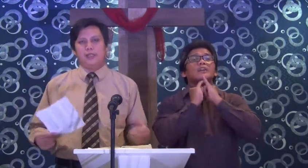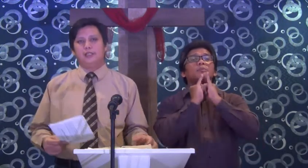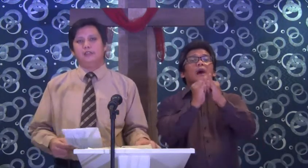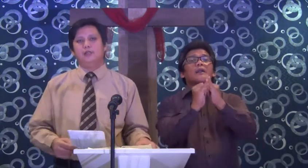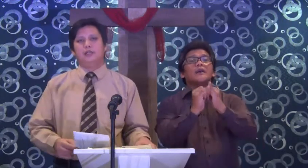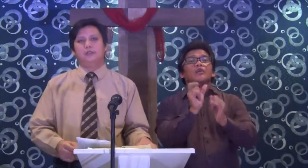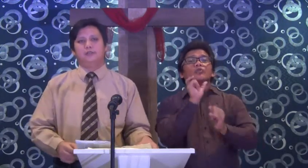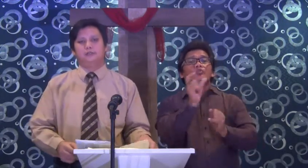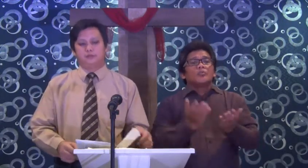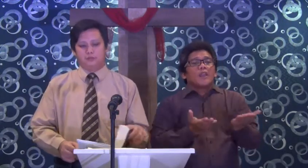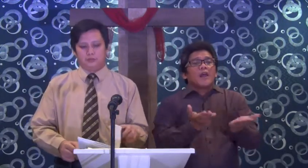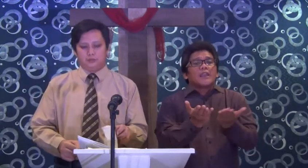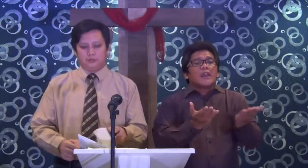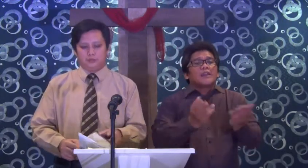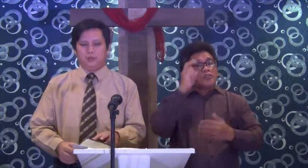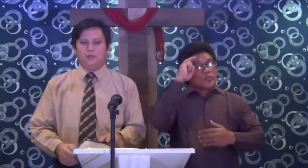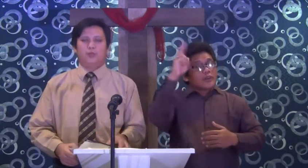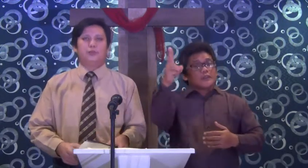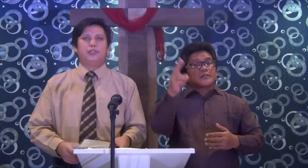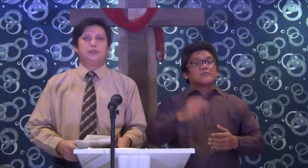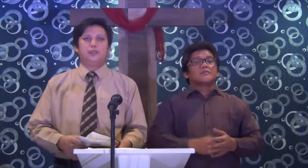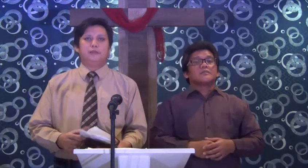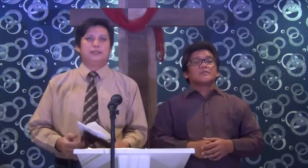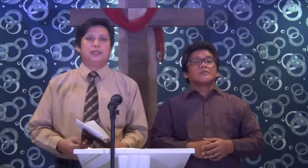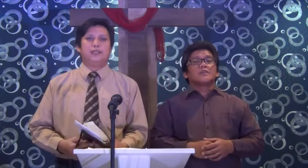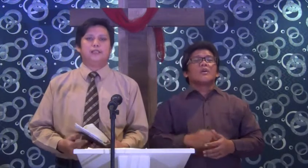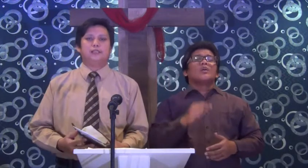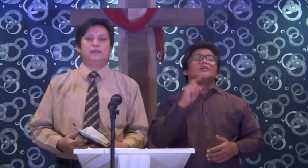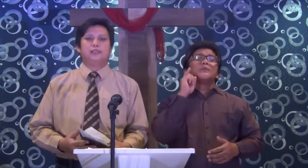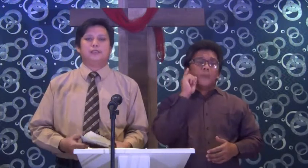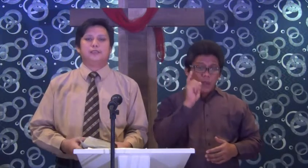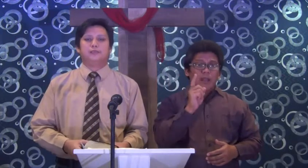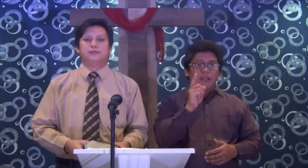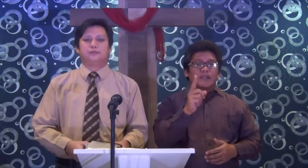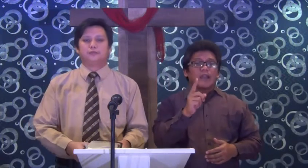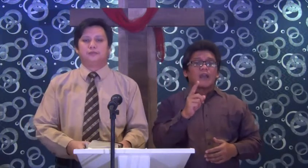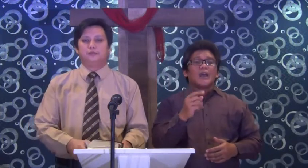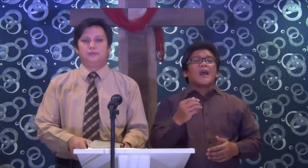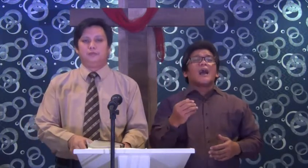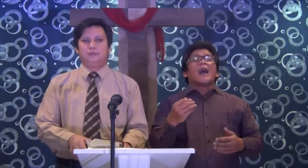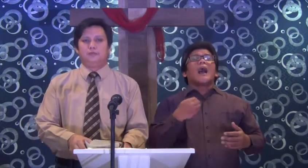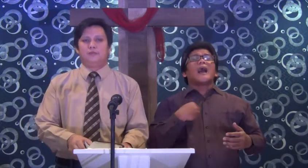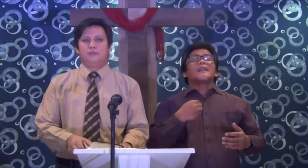untuk melayani Tuhan, walaupun kita punya masalah dan keterbatasan,